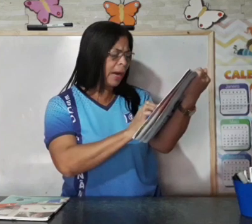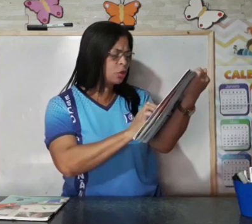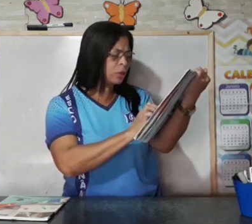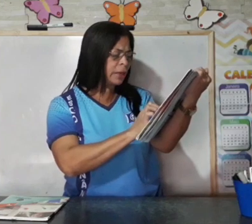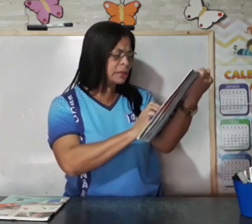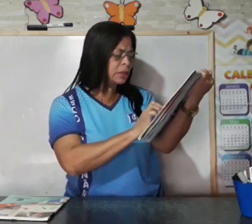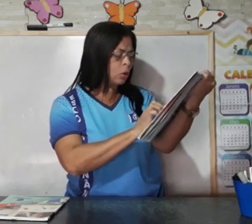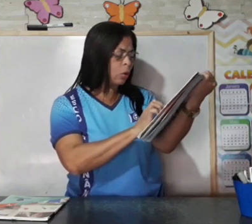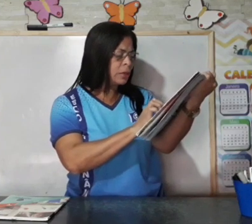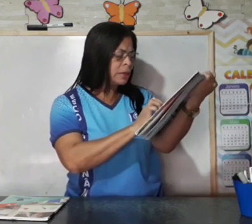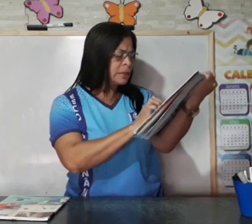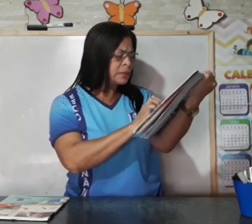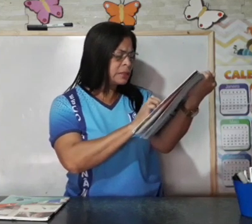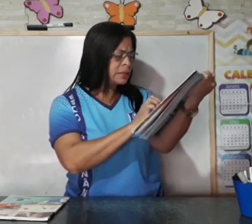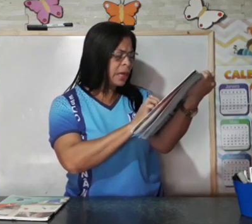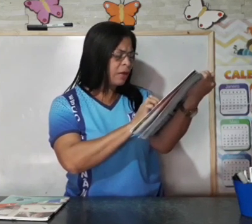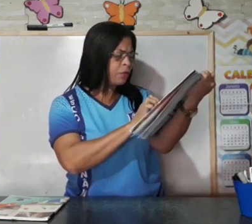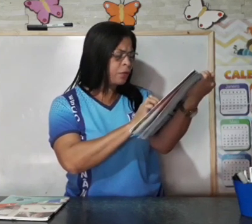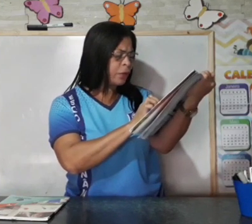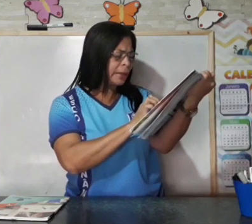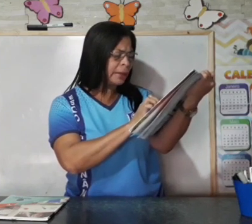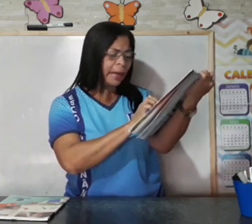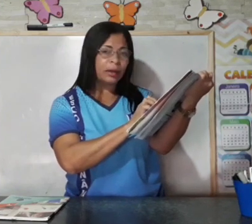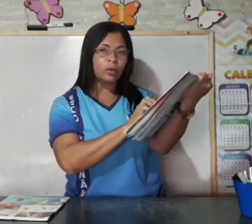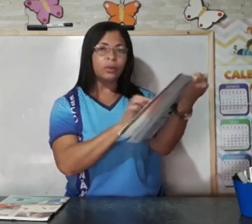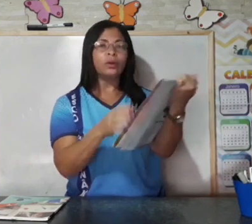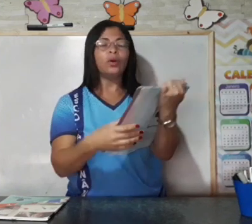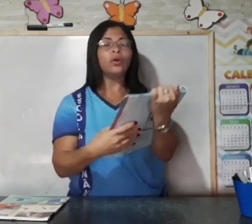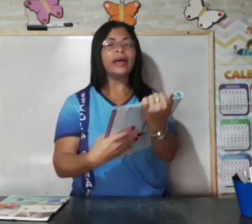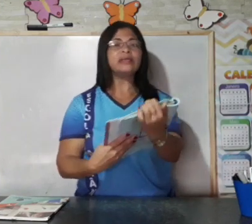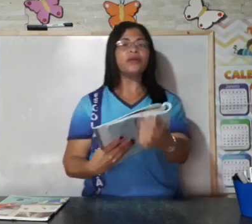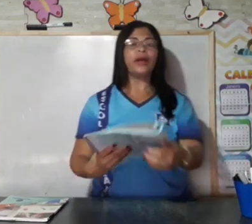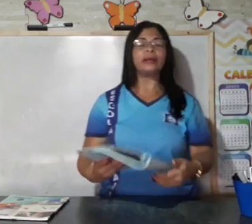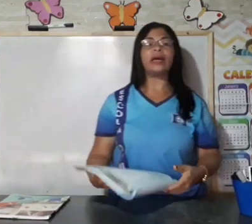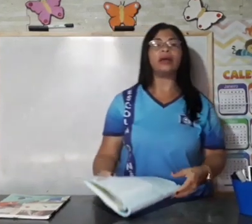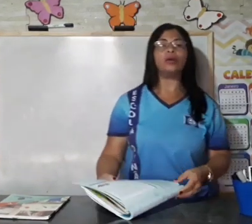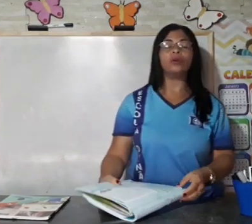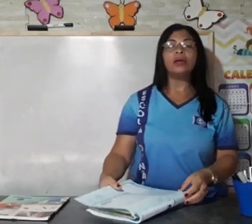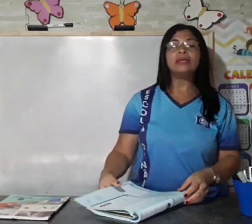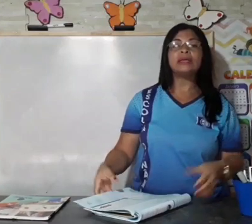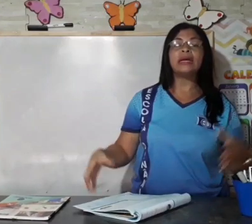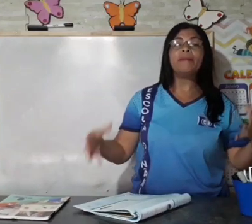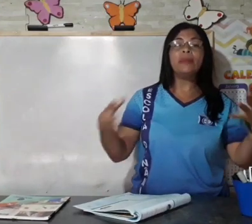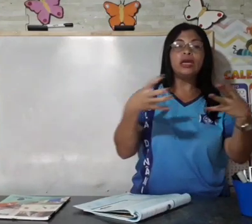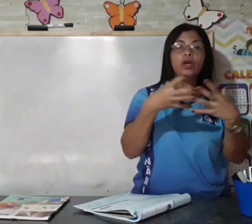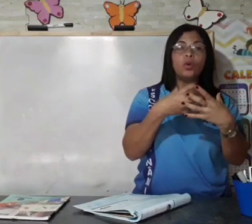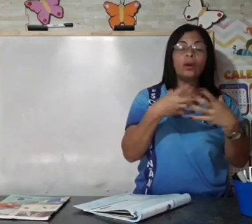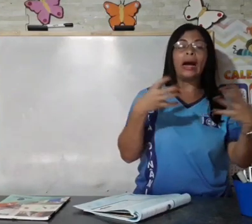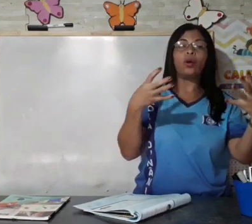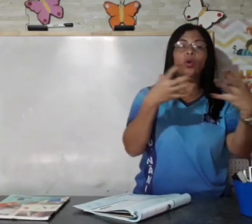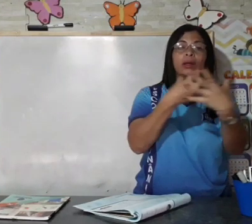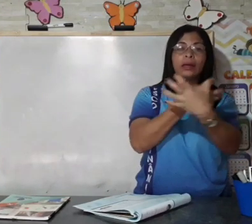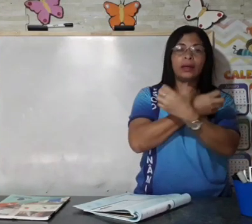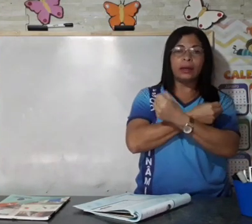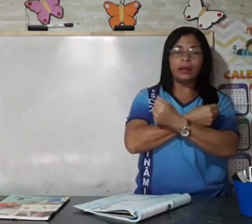Embaixo tem assim, ó, ser fraterno. O que é ser fraterno? Ser amigo, acolher, não